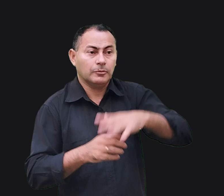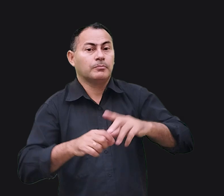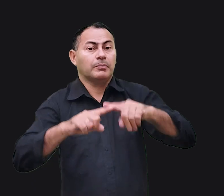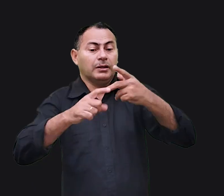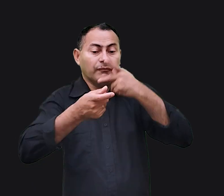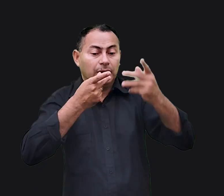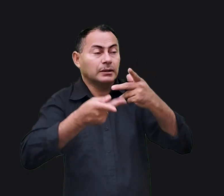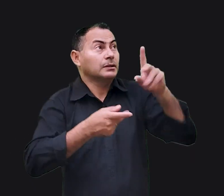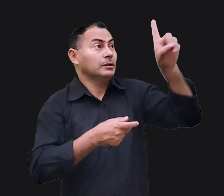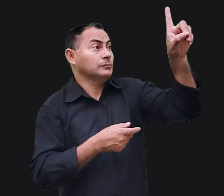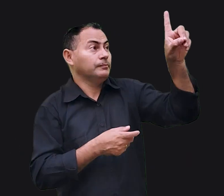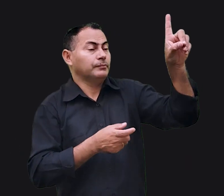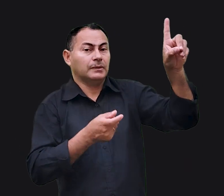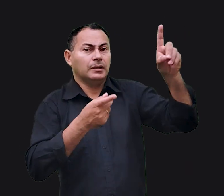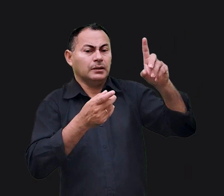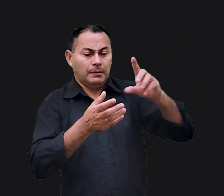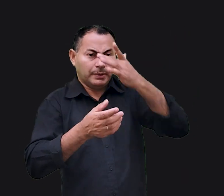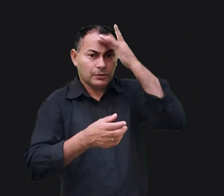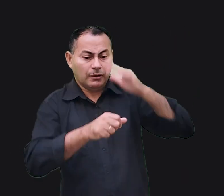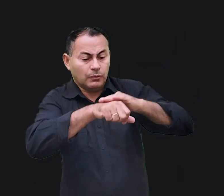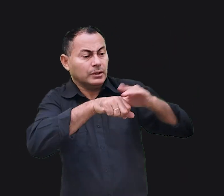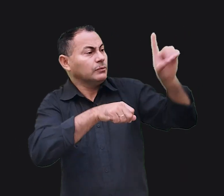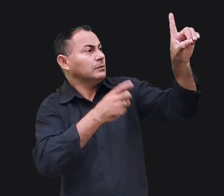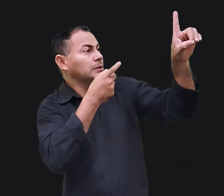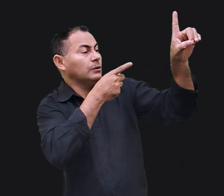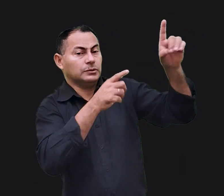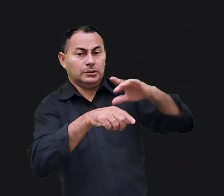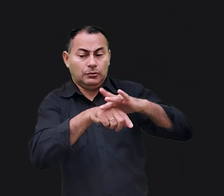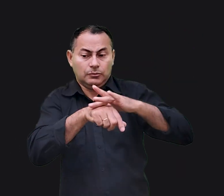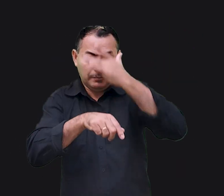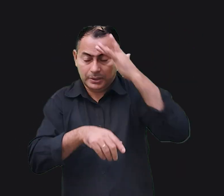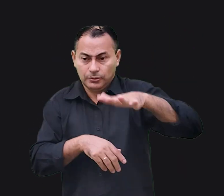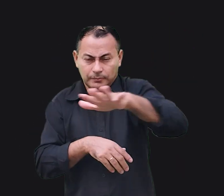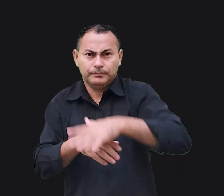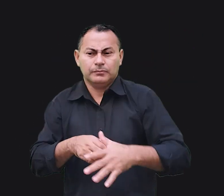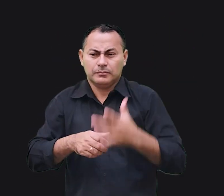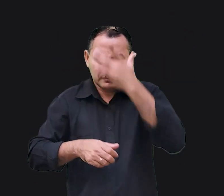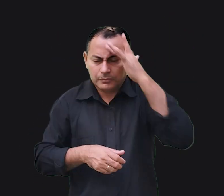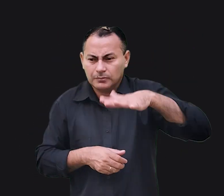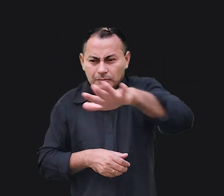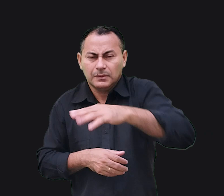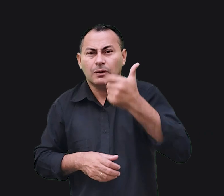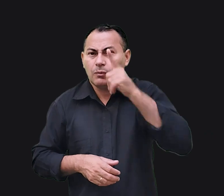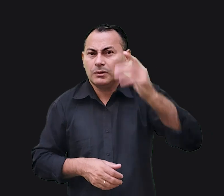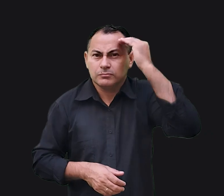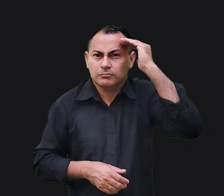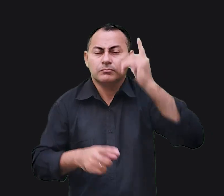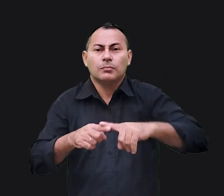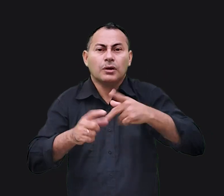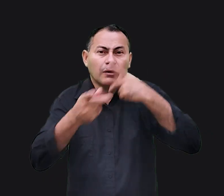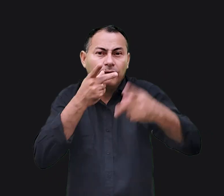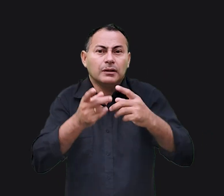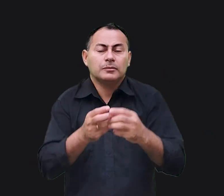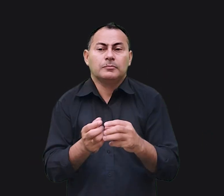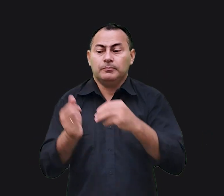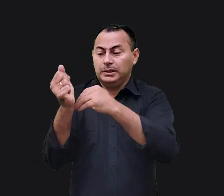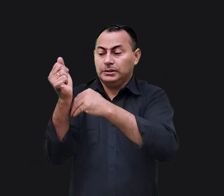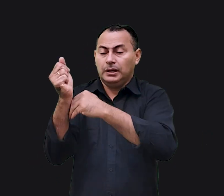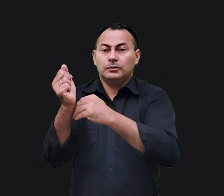Deus. A pessoa está falando com Deus, não com homens. Os homens não conseguem entender porque fala mistérios no